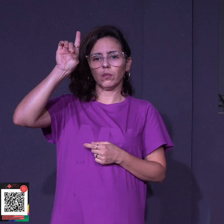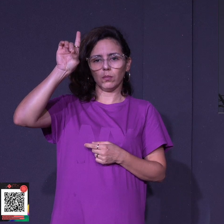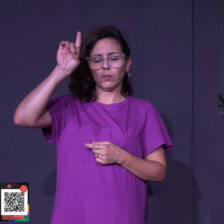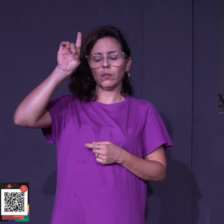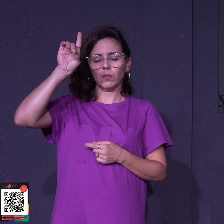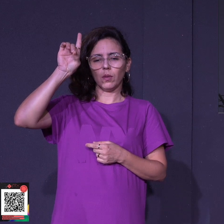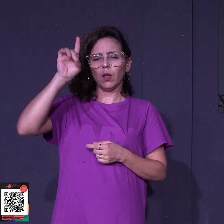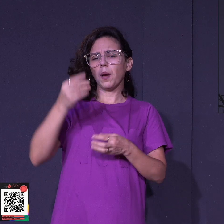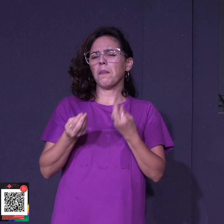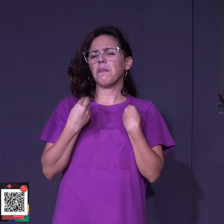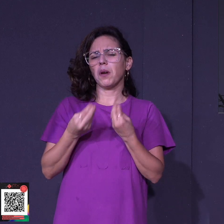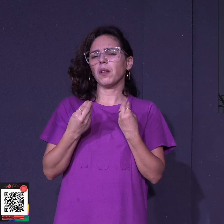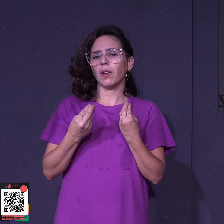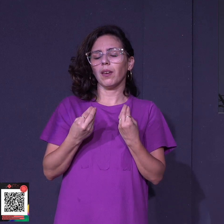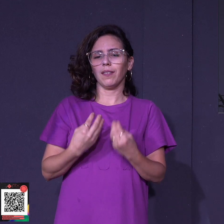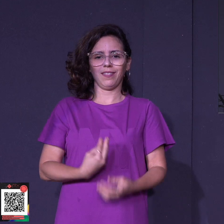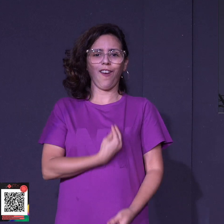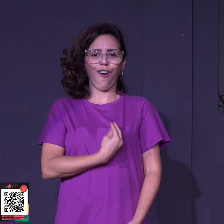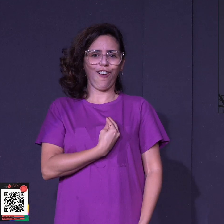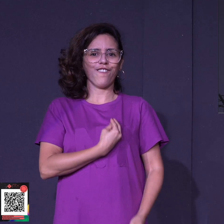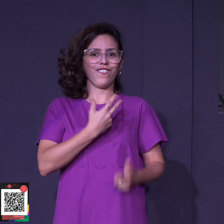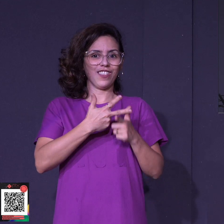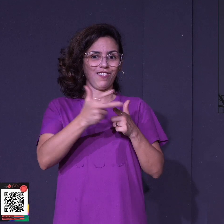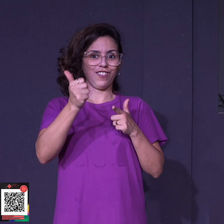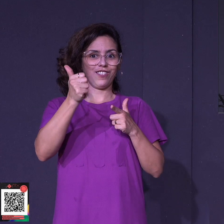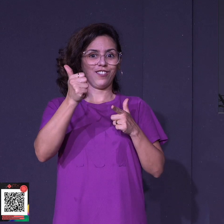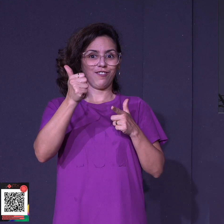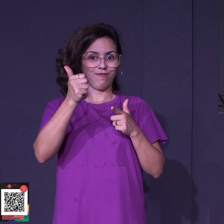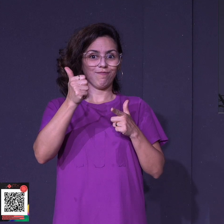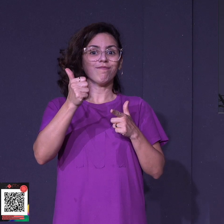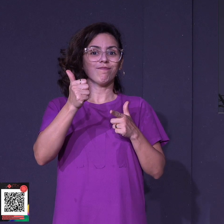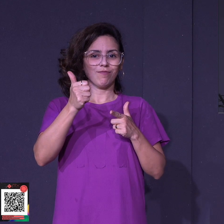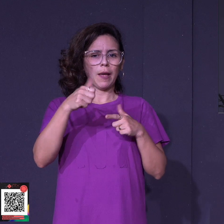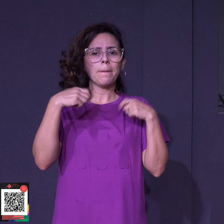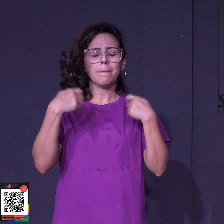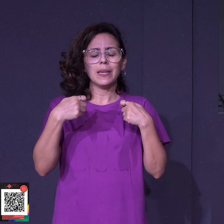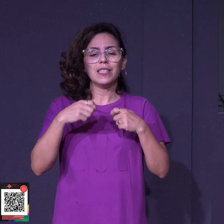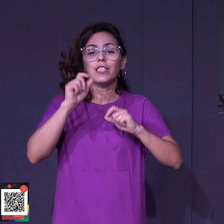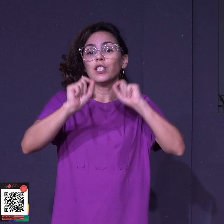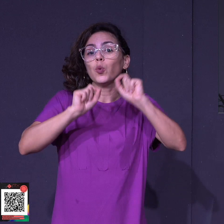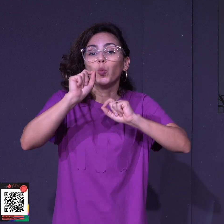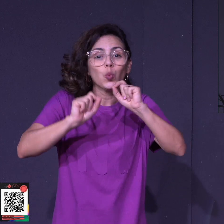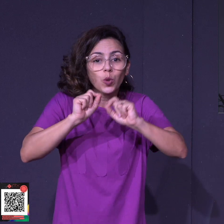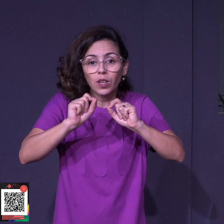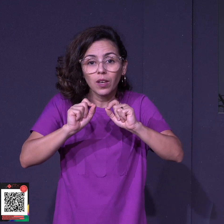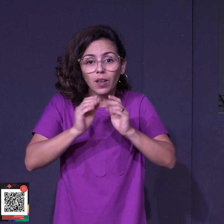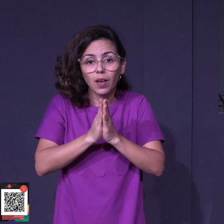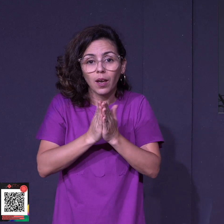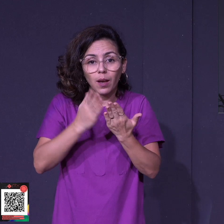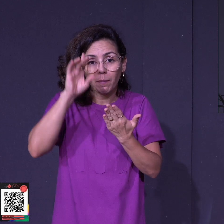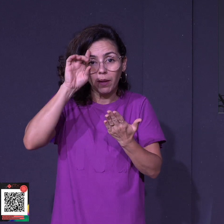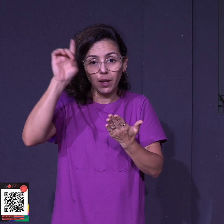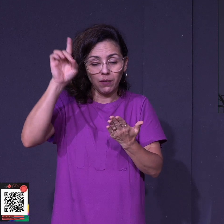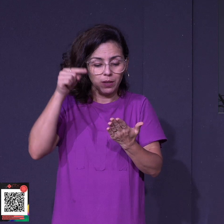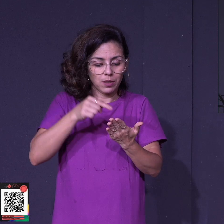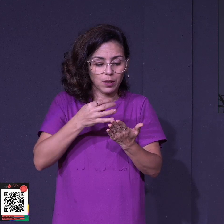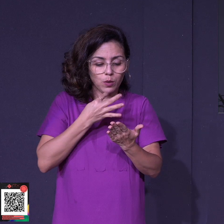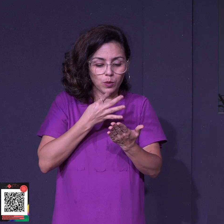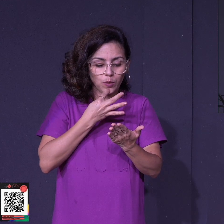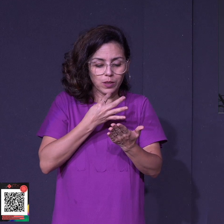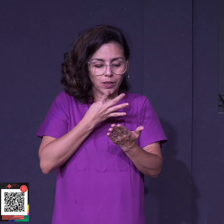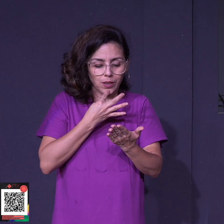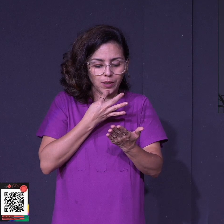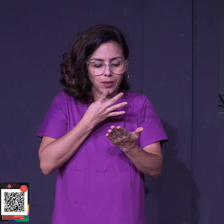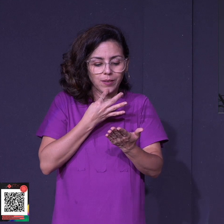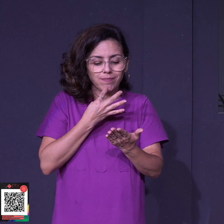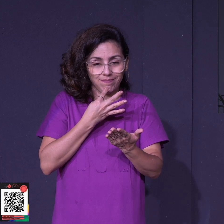Para termos uma vida vitoriosa, precisa conhecer e viver a palavra de Deus. Se conhecer e